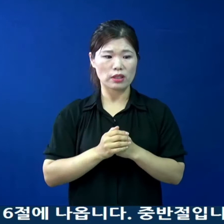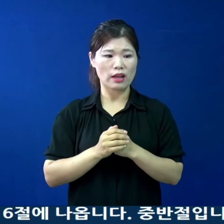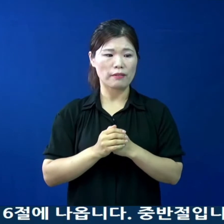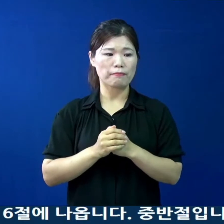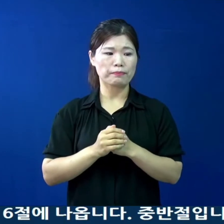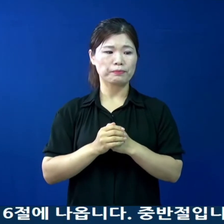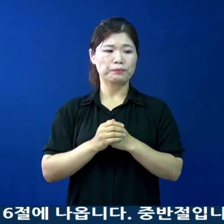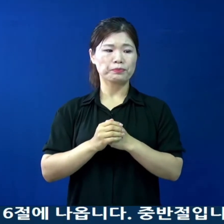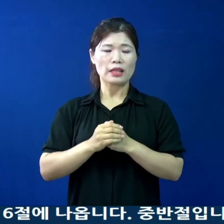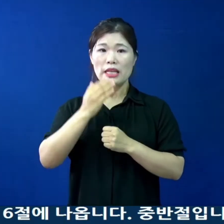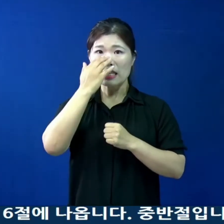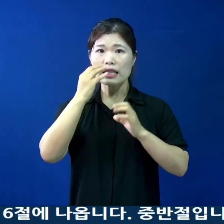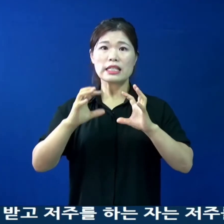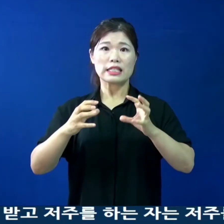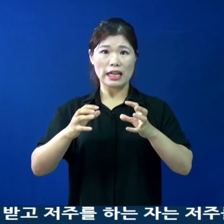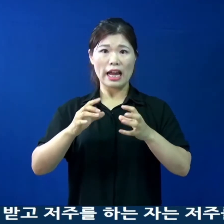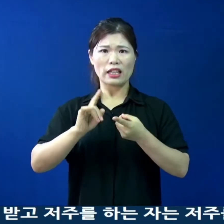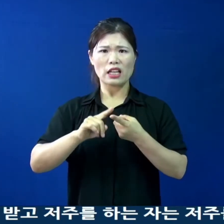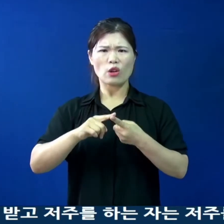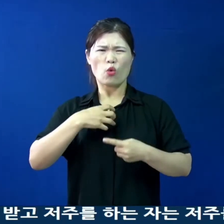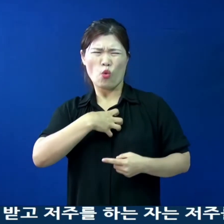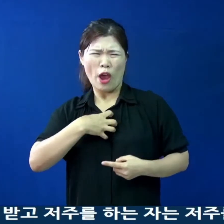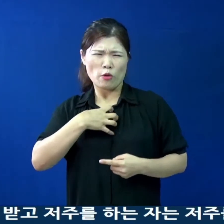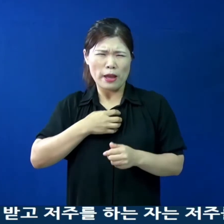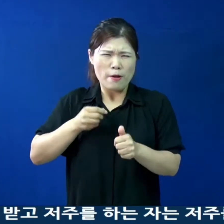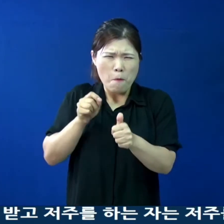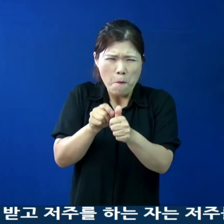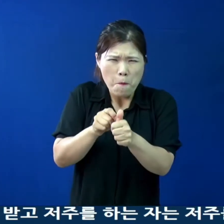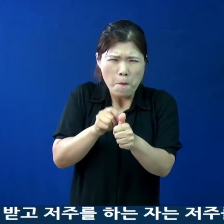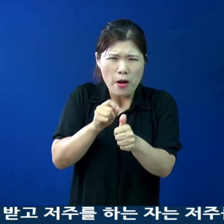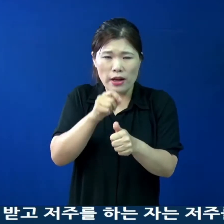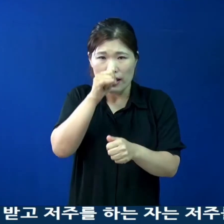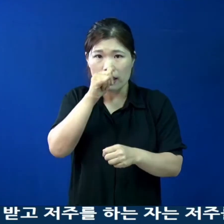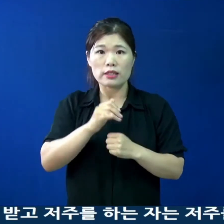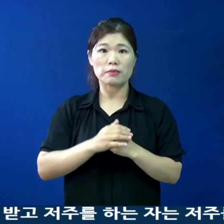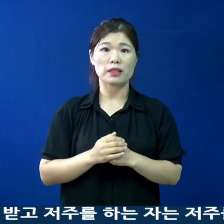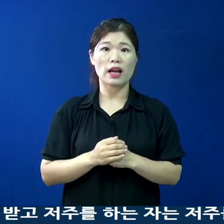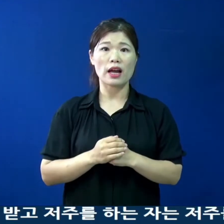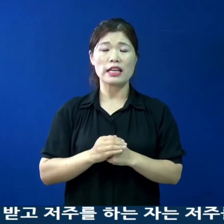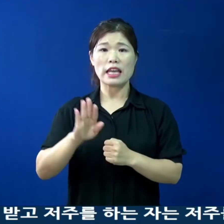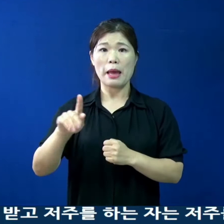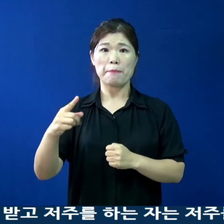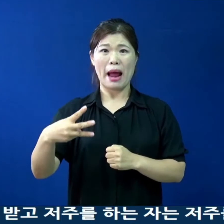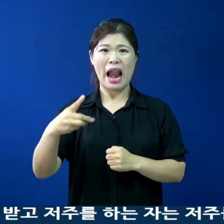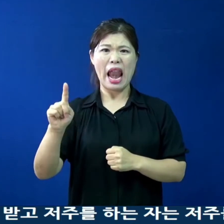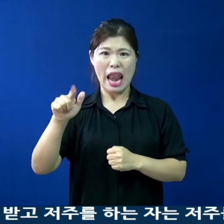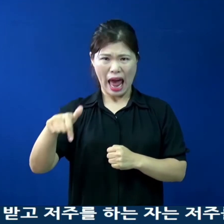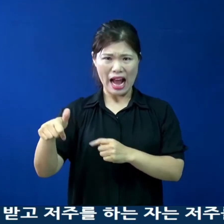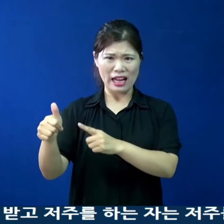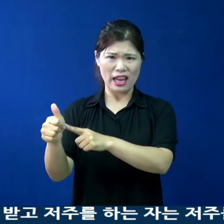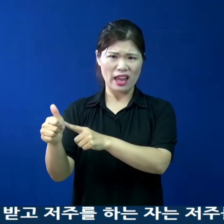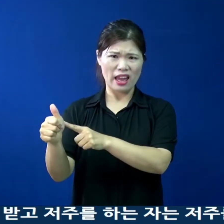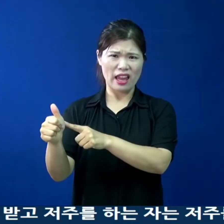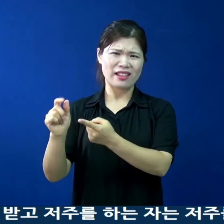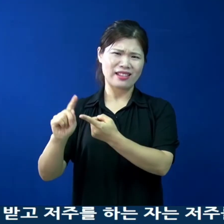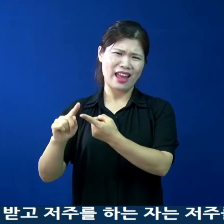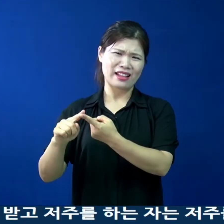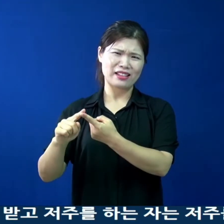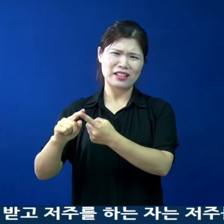것입니다. 이스라엘을 괴롭게 하려는 시도에 첫 단추를 끼우고자 합니다. 발락의 이 모습 많이 본